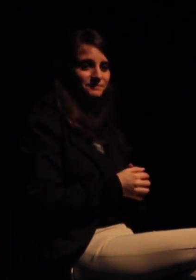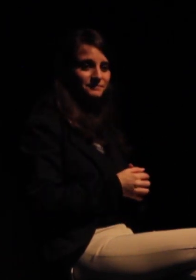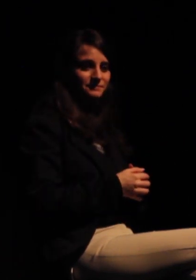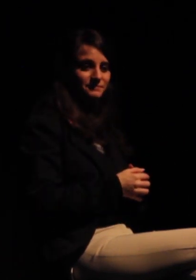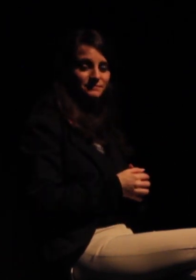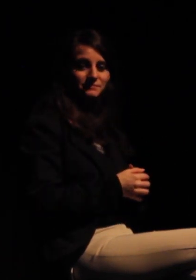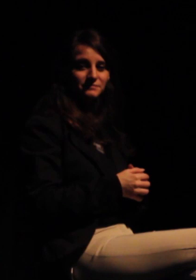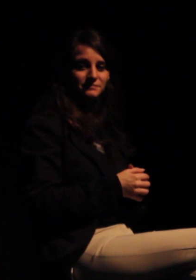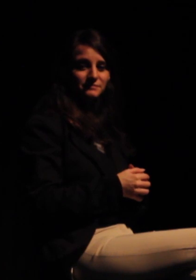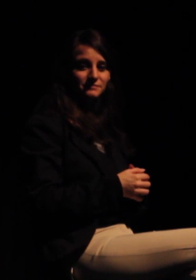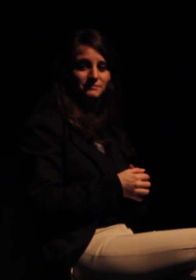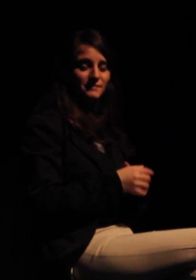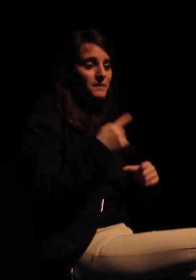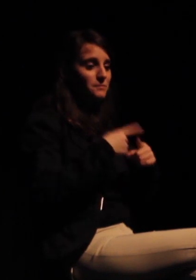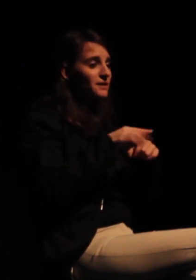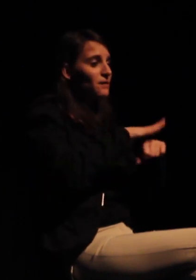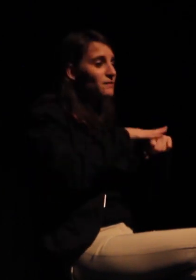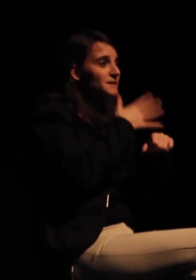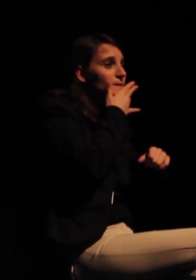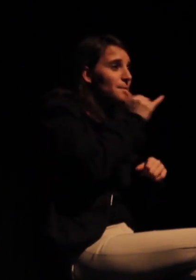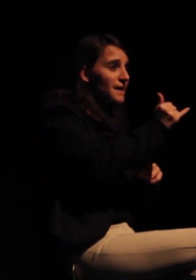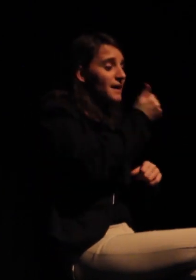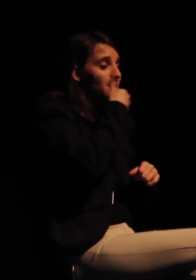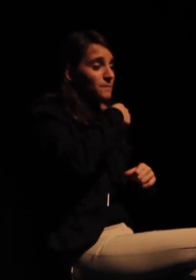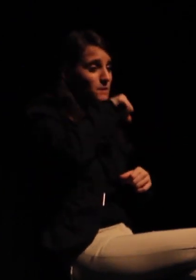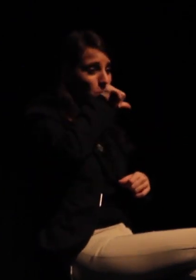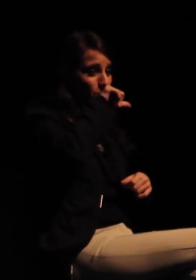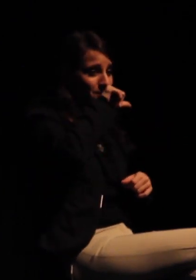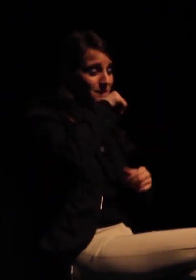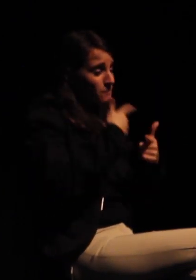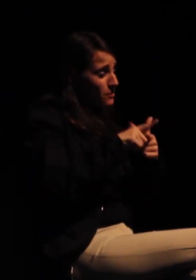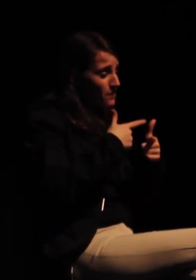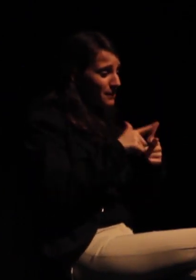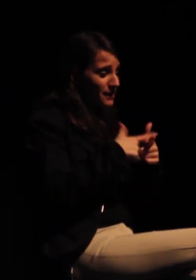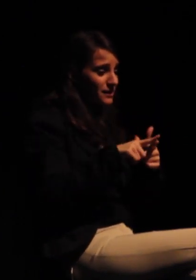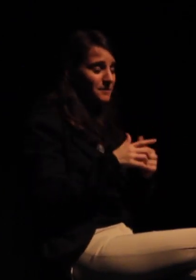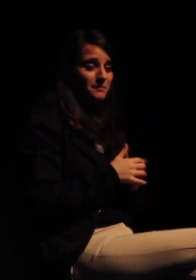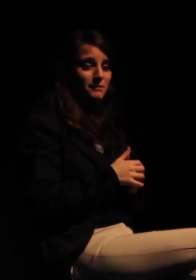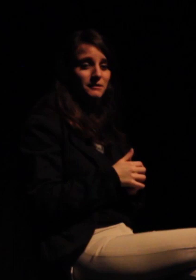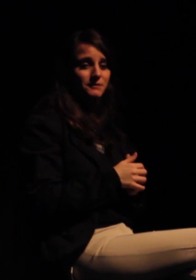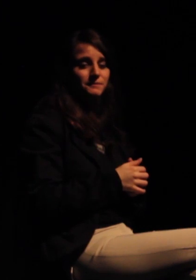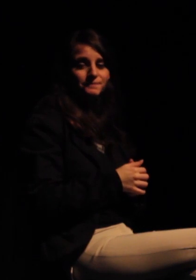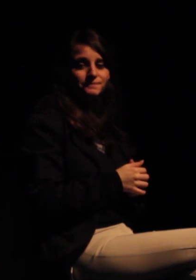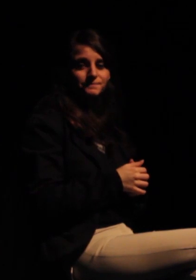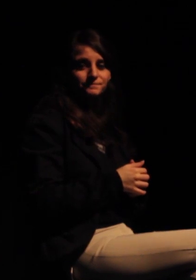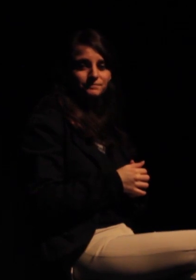vão falar com os pais e vão falar com as mães e vai criar uma situação